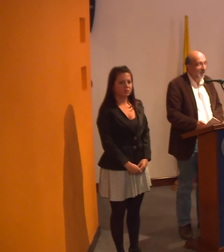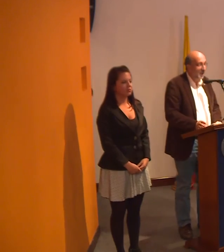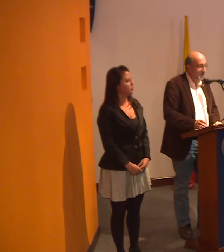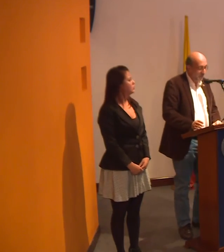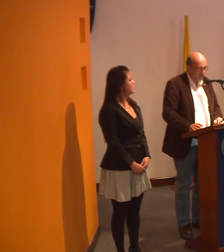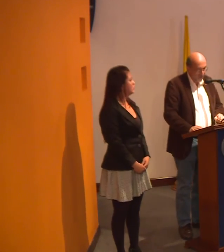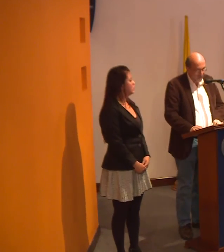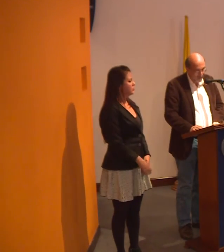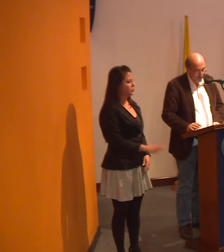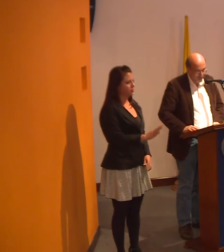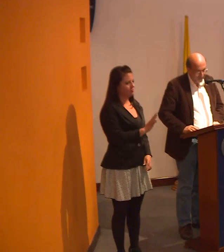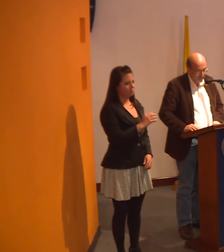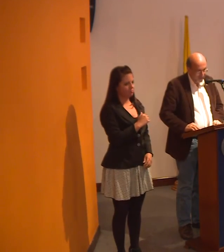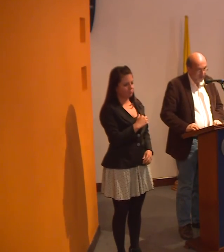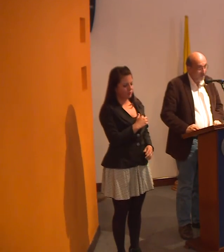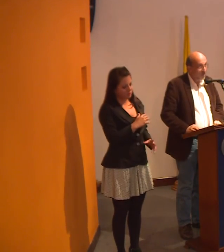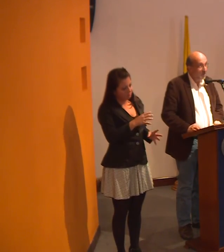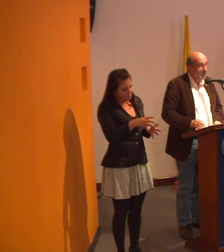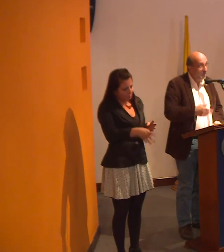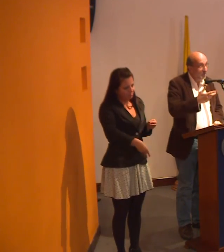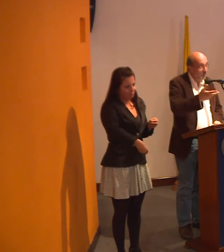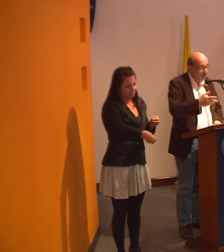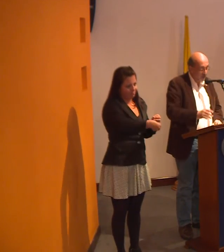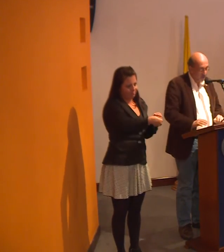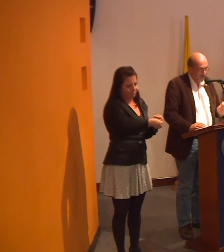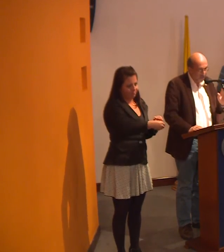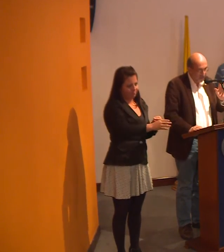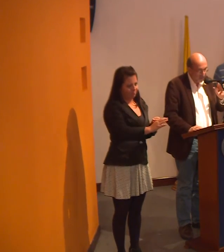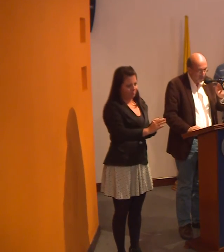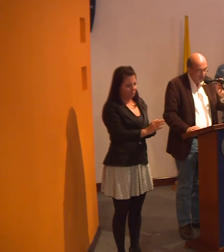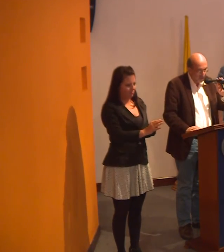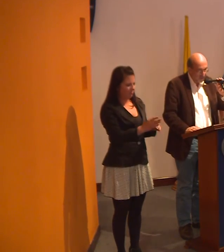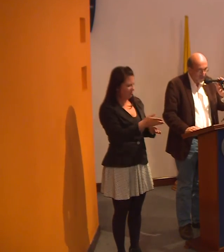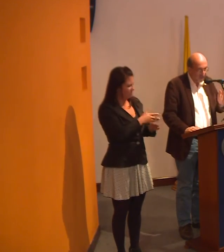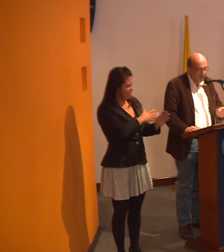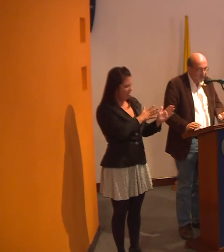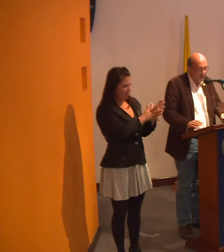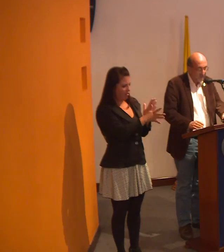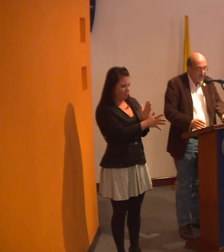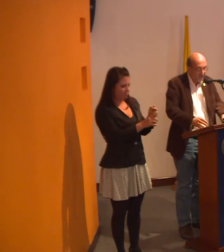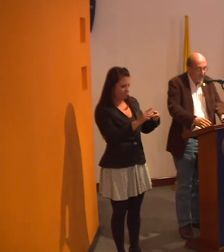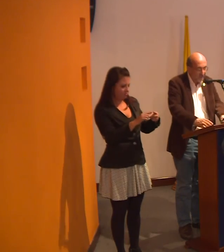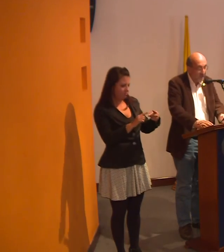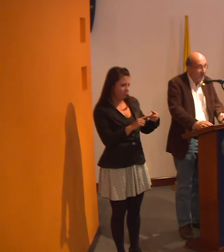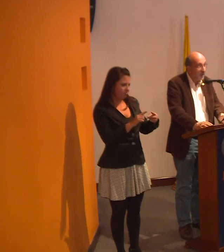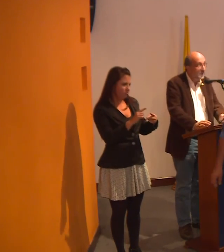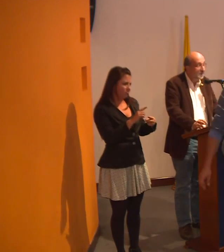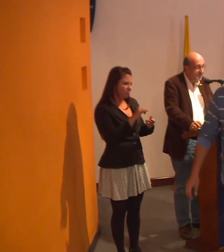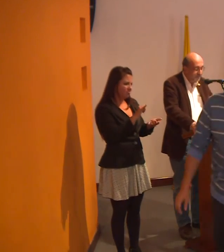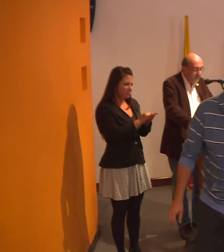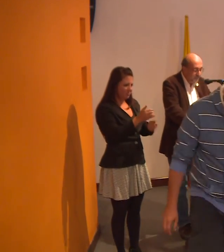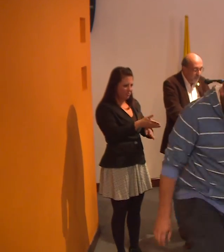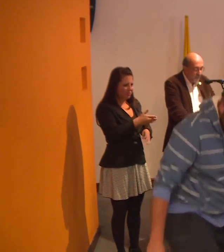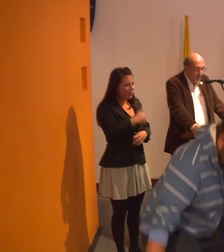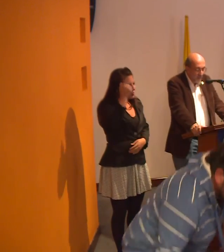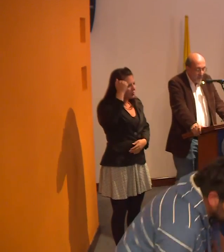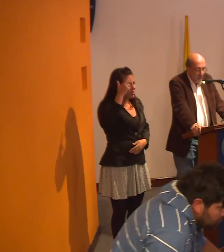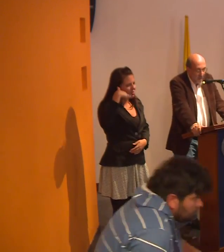Voy a agregar brevemente dos asuntos que completan las inquietudes del profesor Renan.